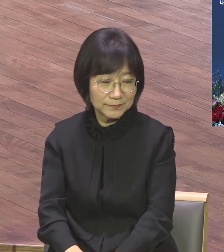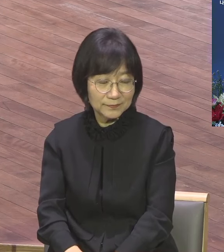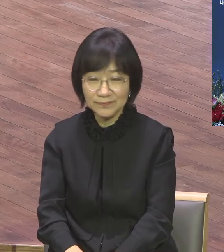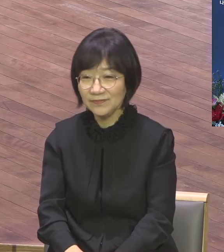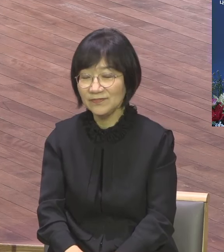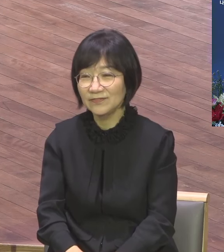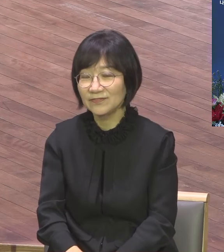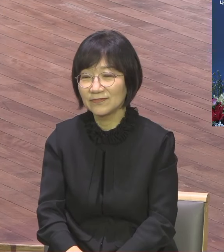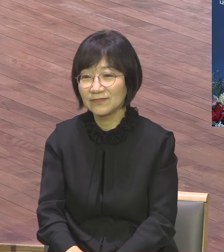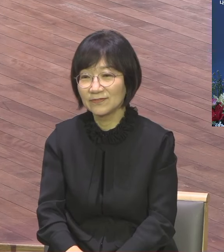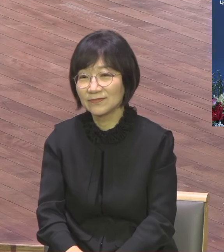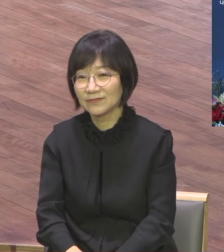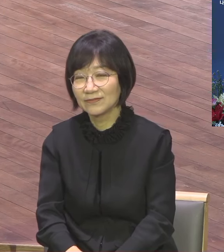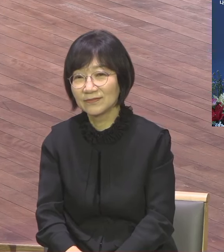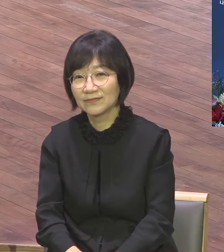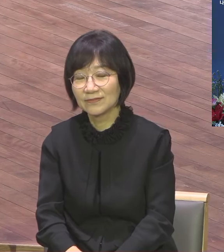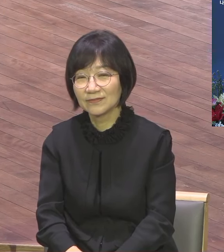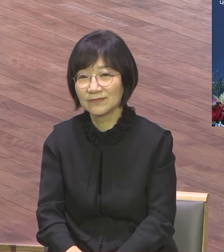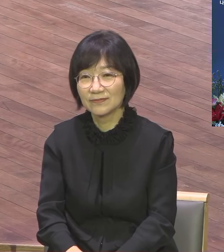사실